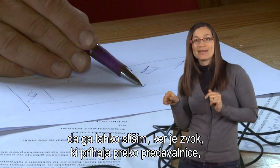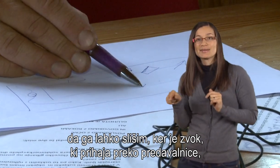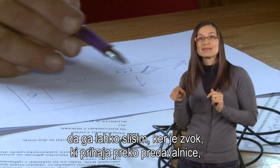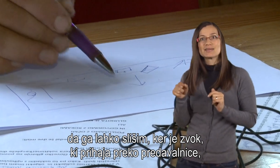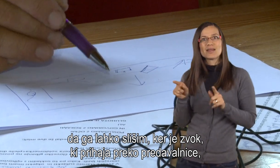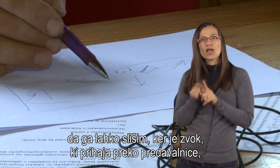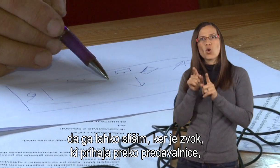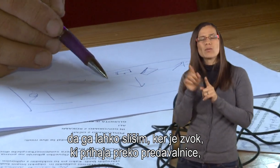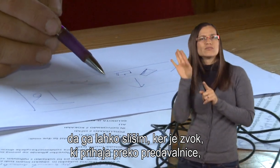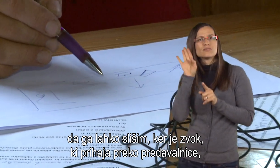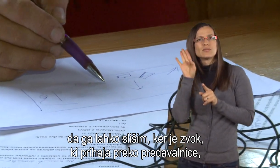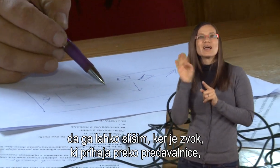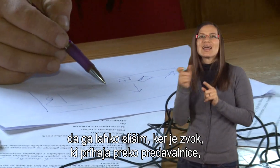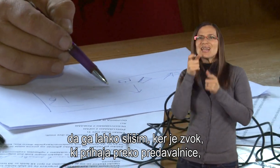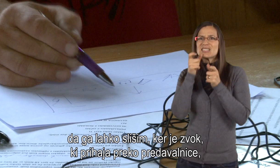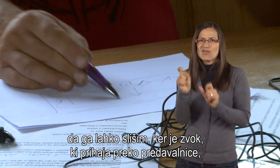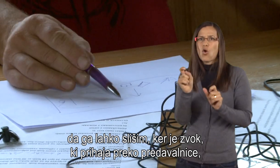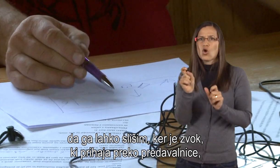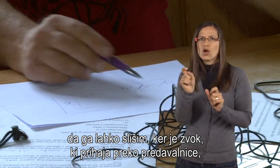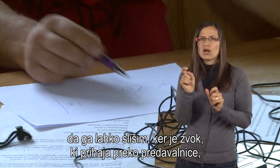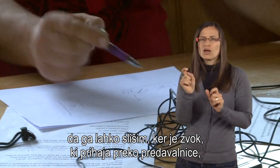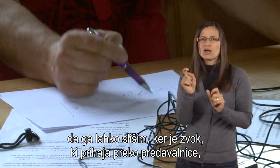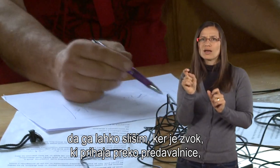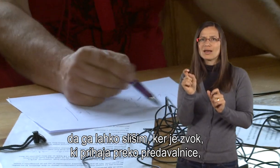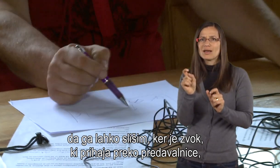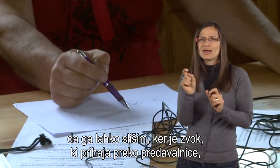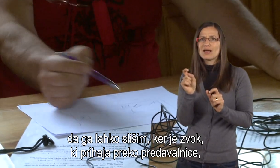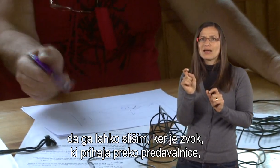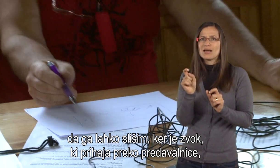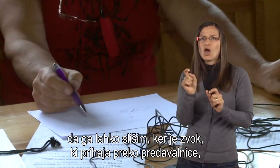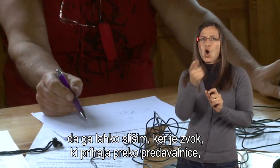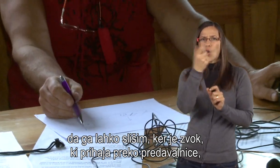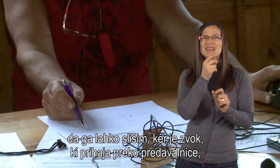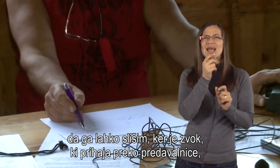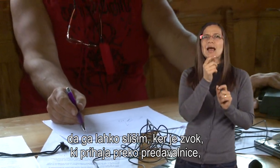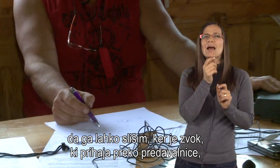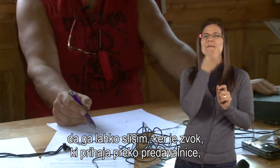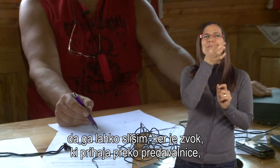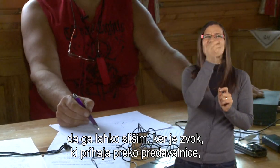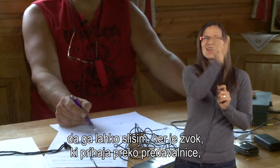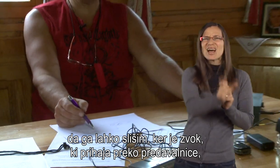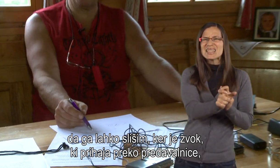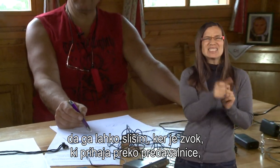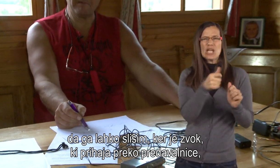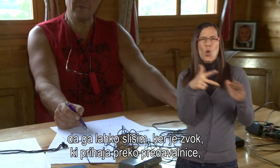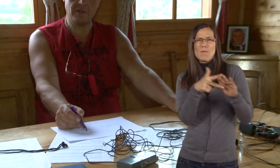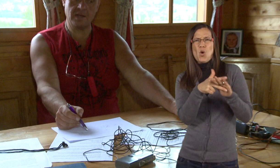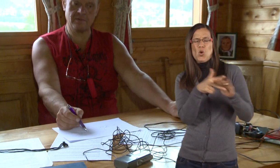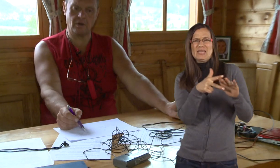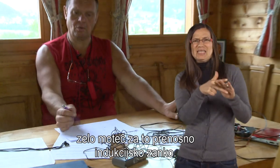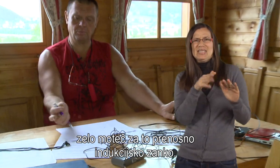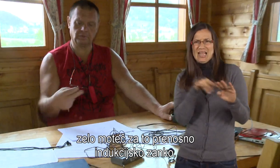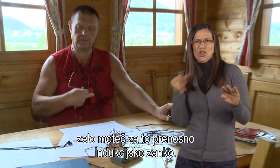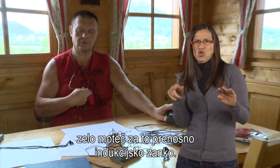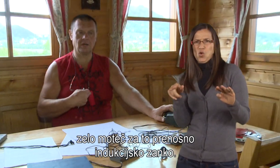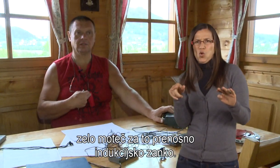ker zvok, ki prihaja od tukaj oziroma preko predavateljce, je